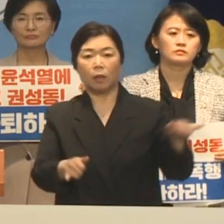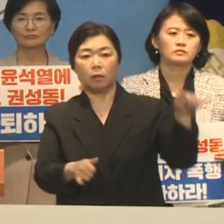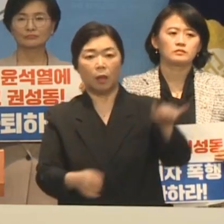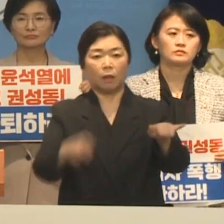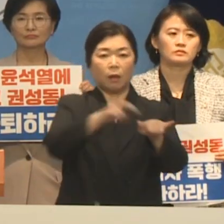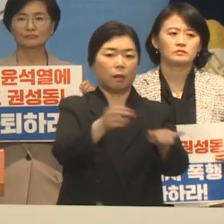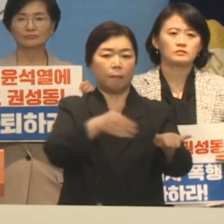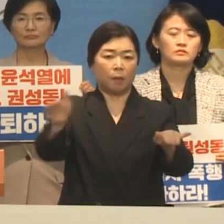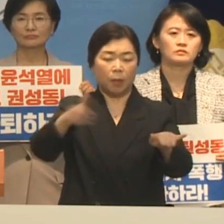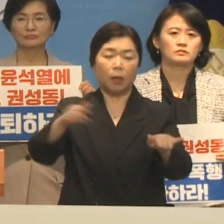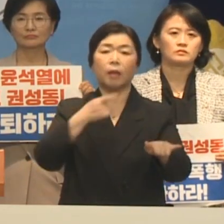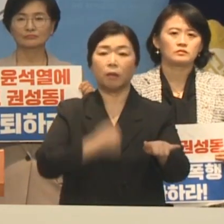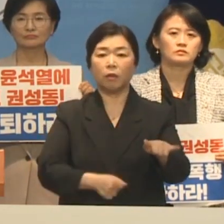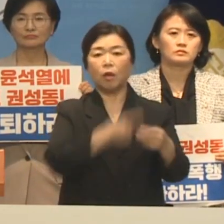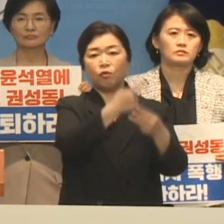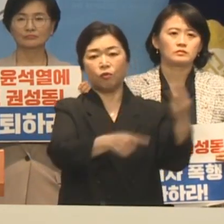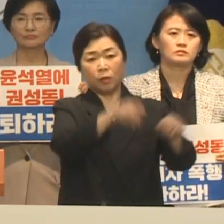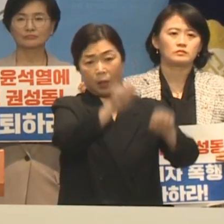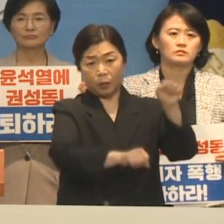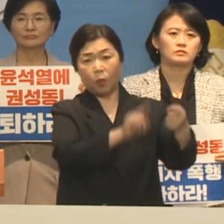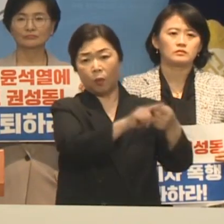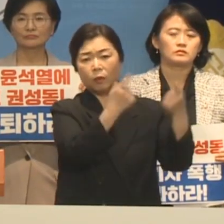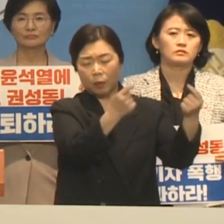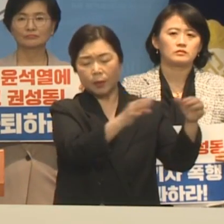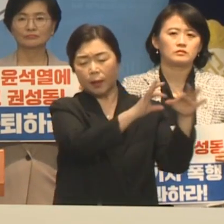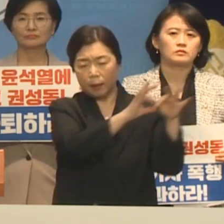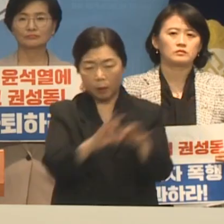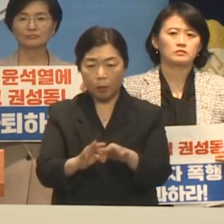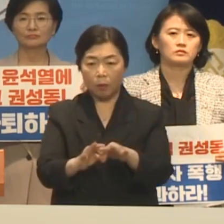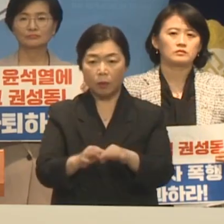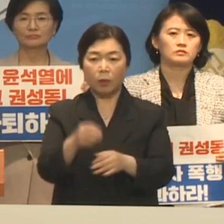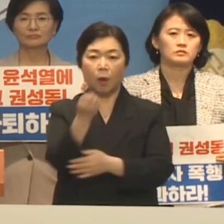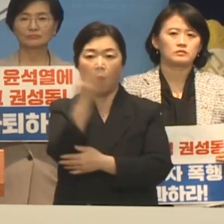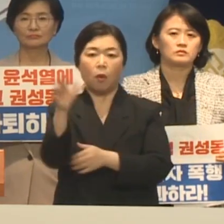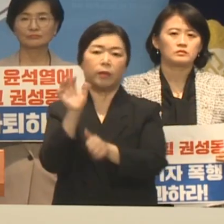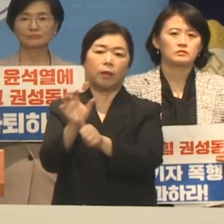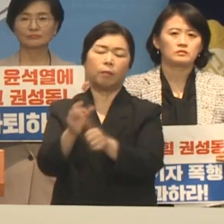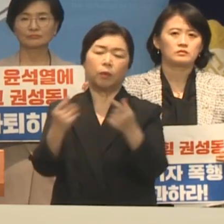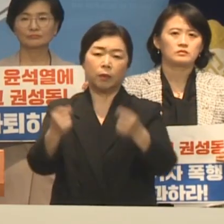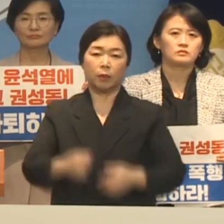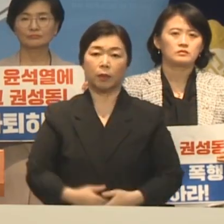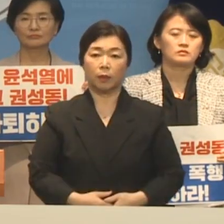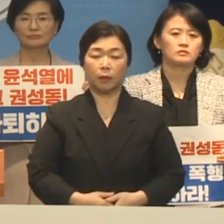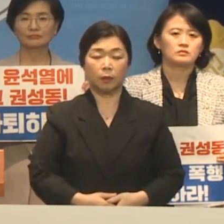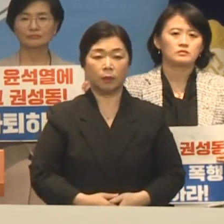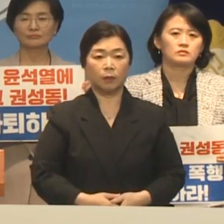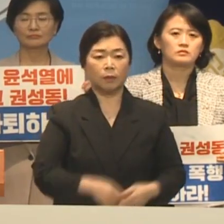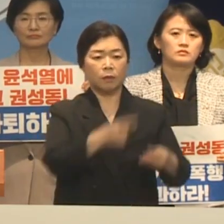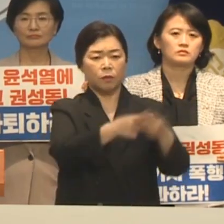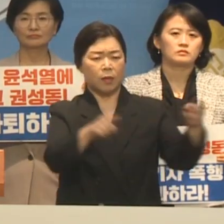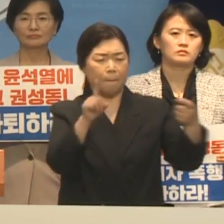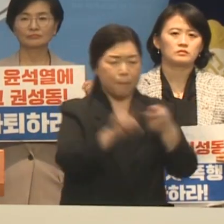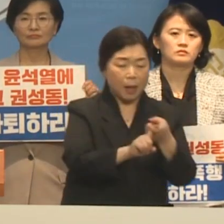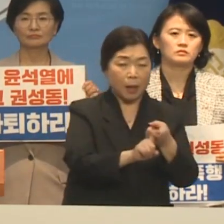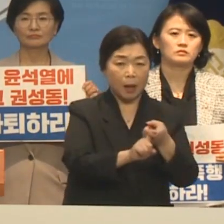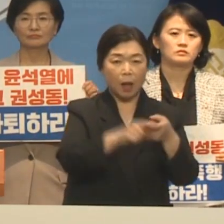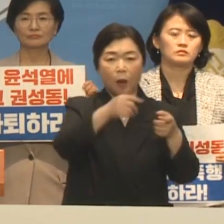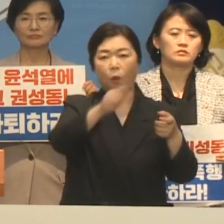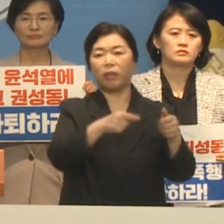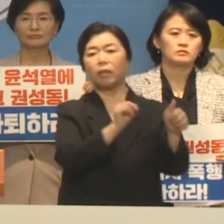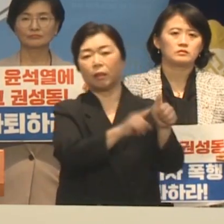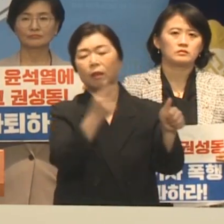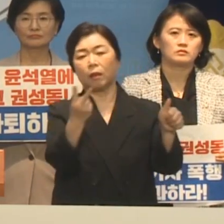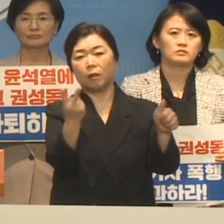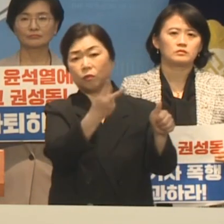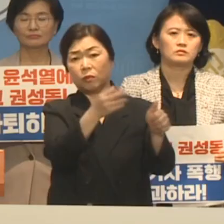대한 탄압은 윤석열 정권 내내 이어져 왔습니다. 찐윤 권성동 원내대표의 위헌적